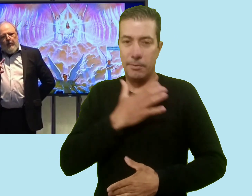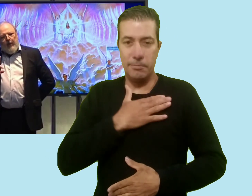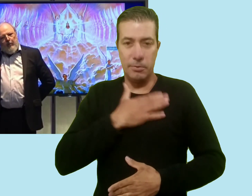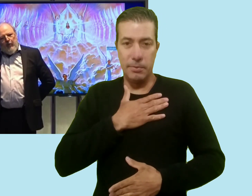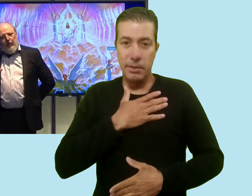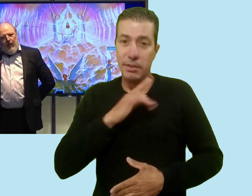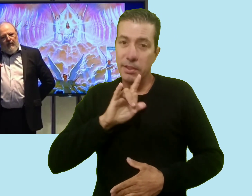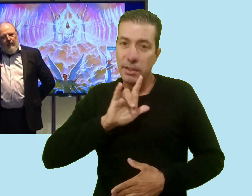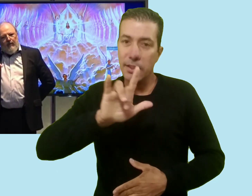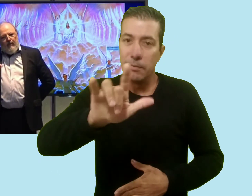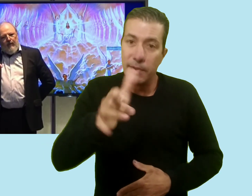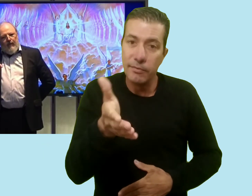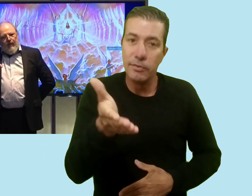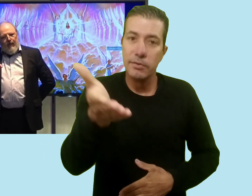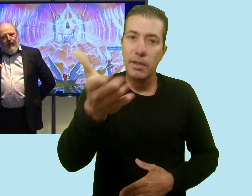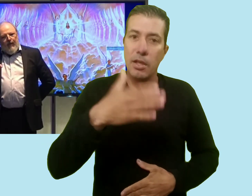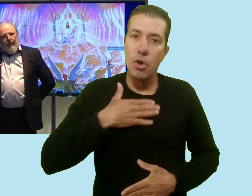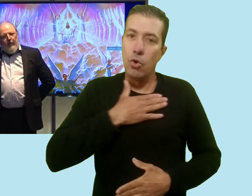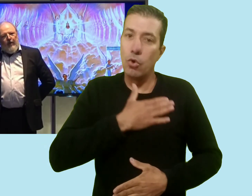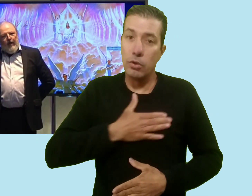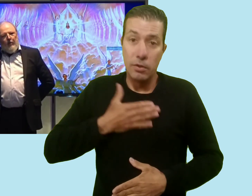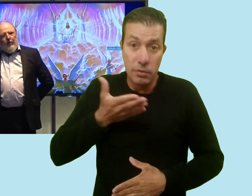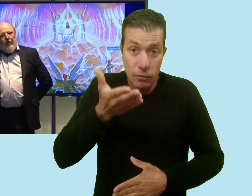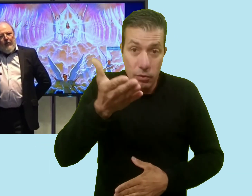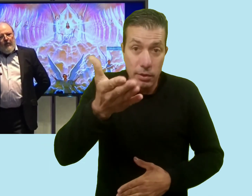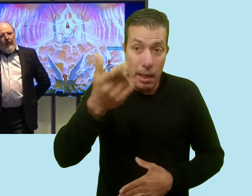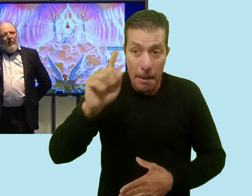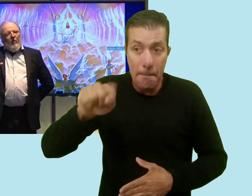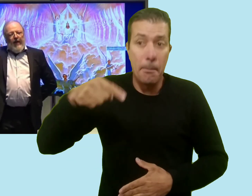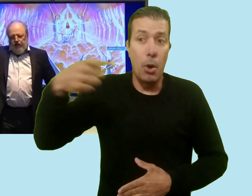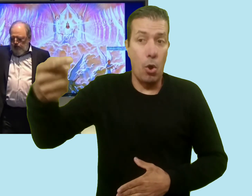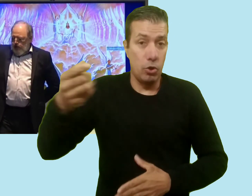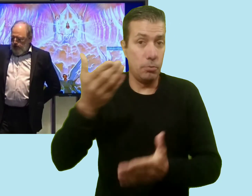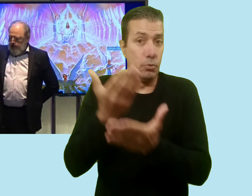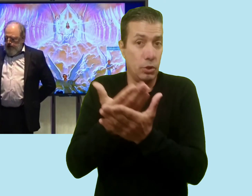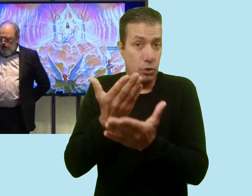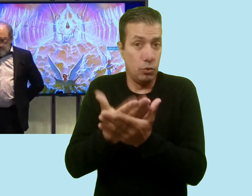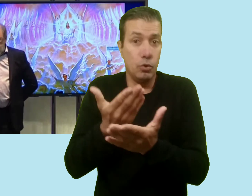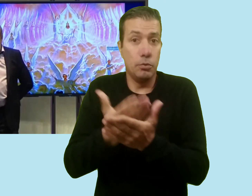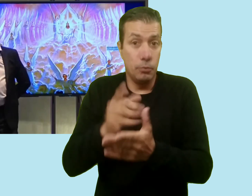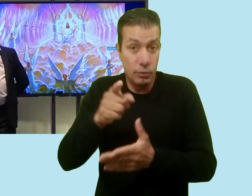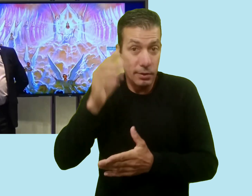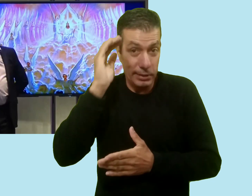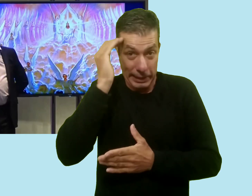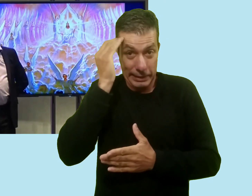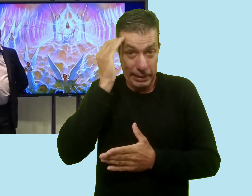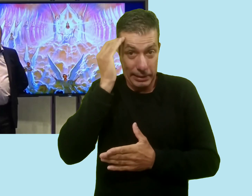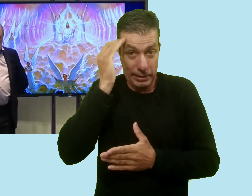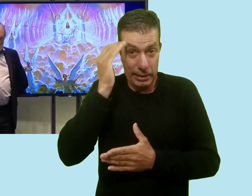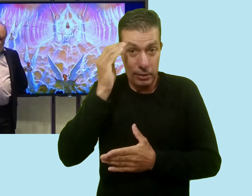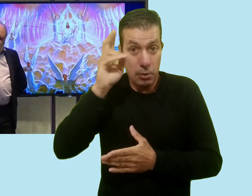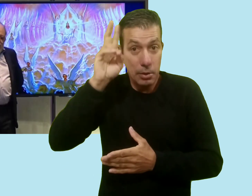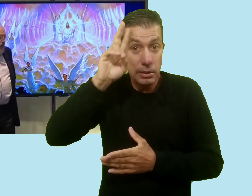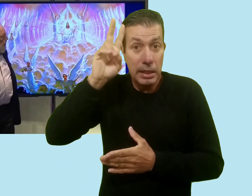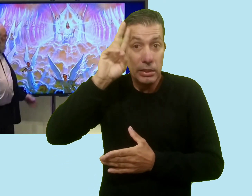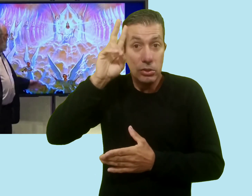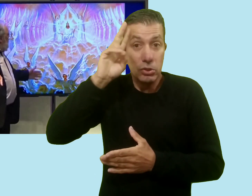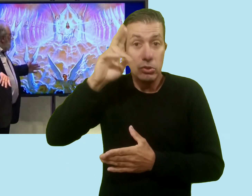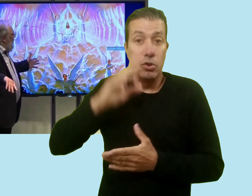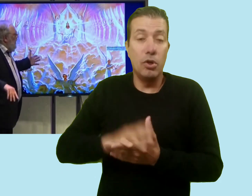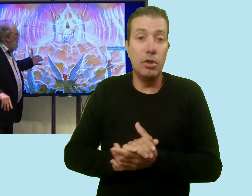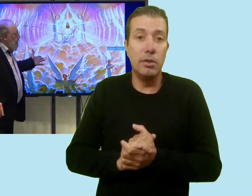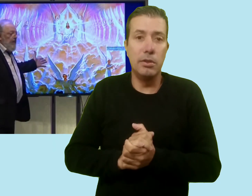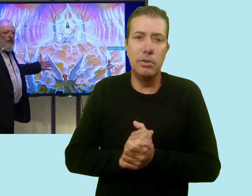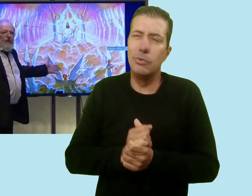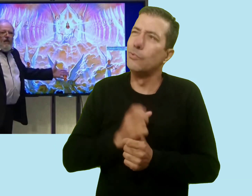apaixonado por mim e por você. E eu gostaria muito que você acompanhasse as próximas aulas para ver como é que é essa